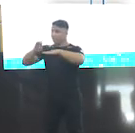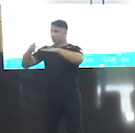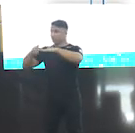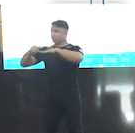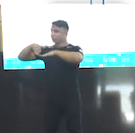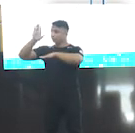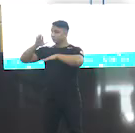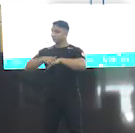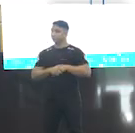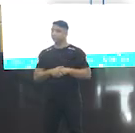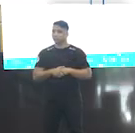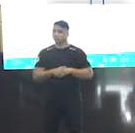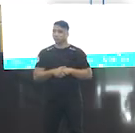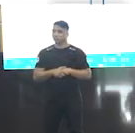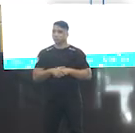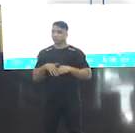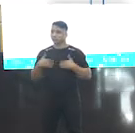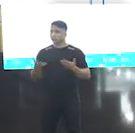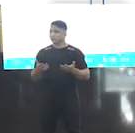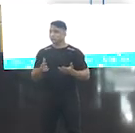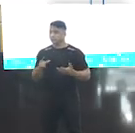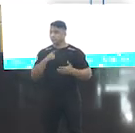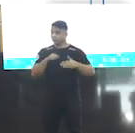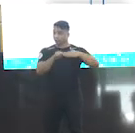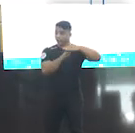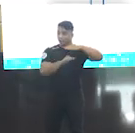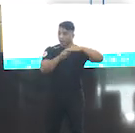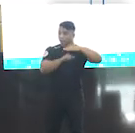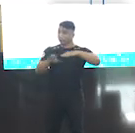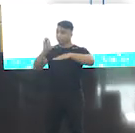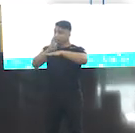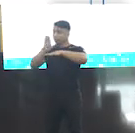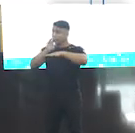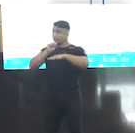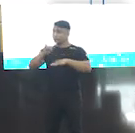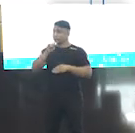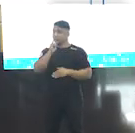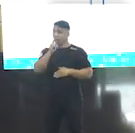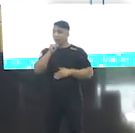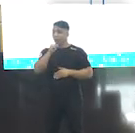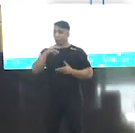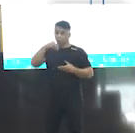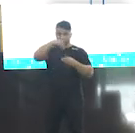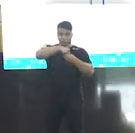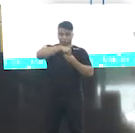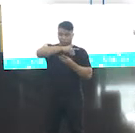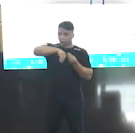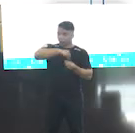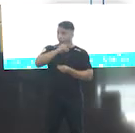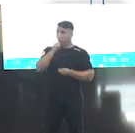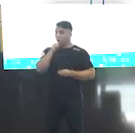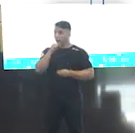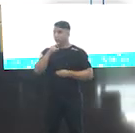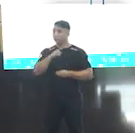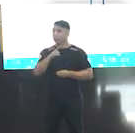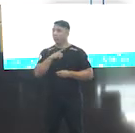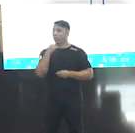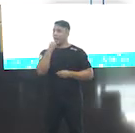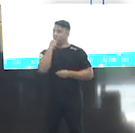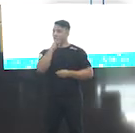base? Gente, tanto o ácido quanto a base, se eu botar dentro da água, conduzem corrente